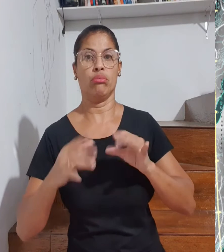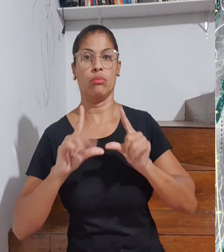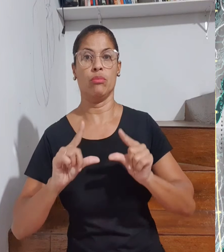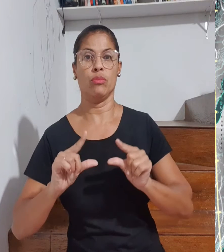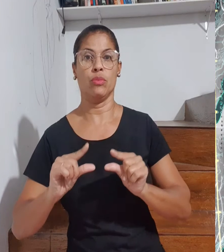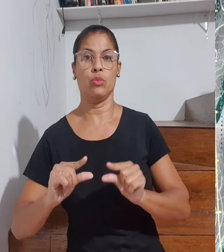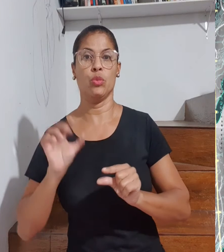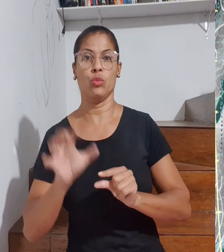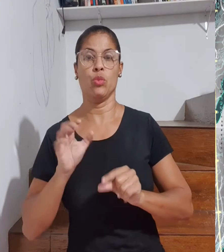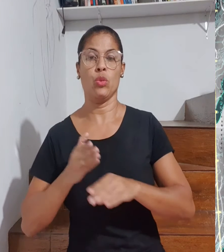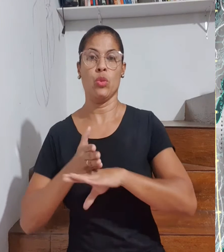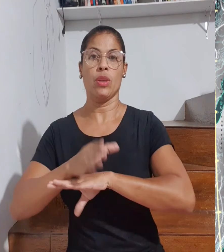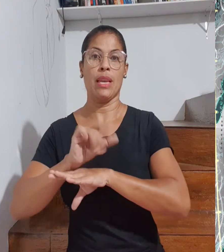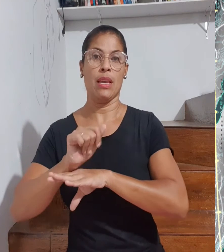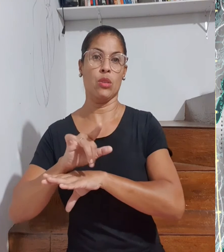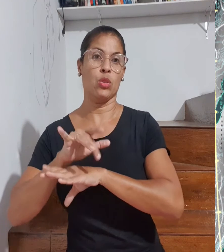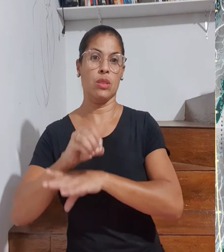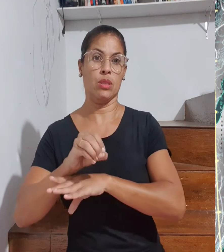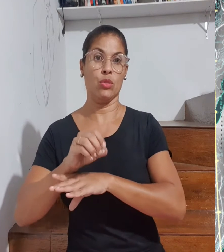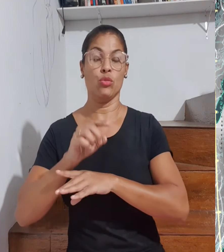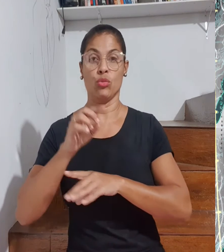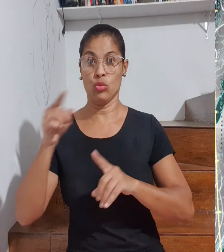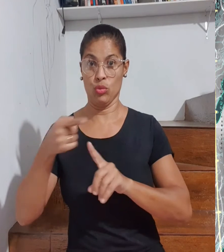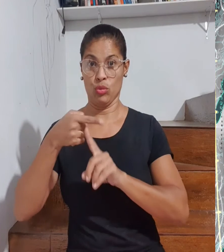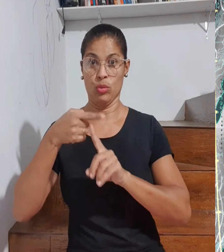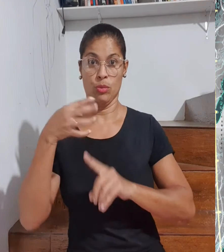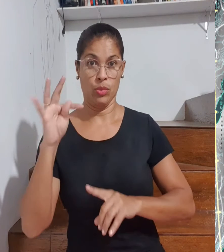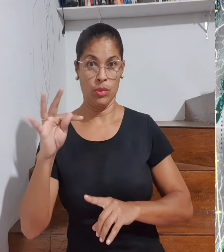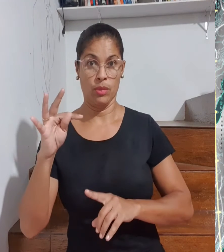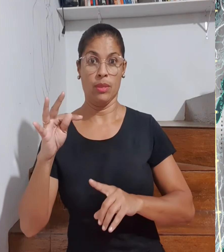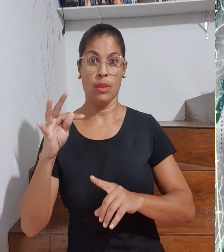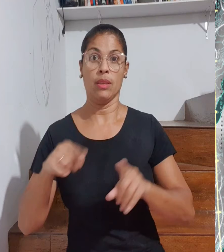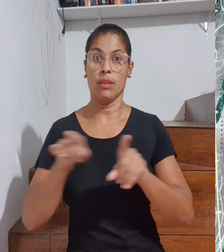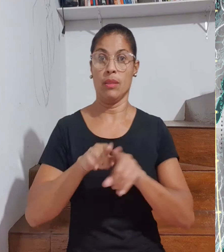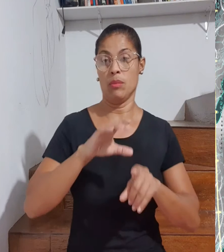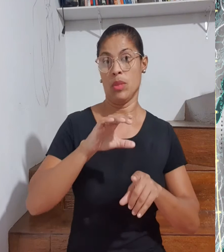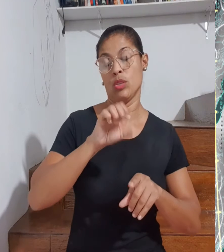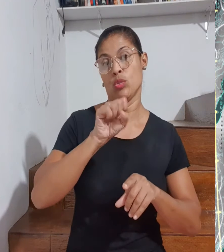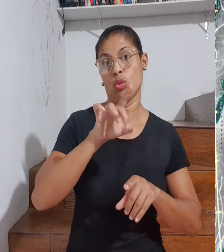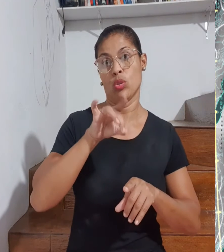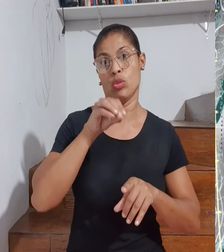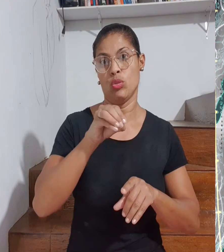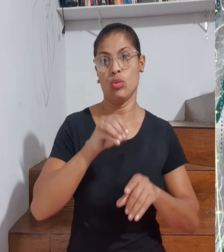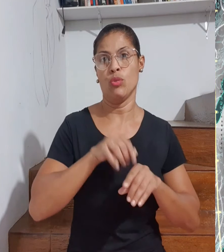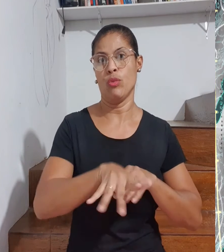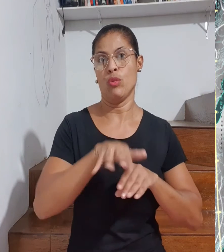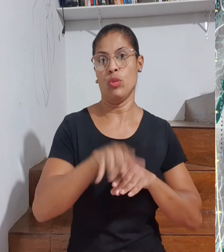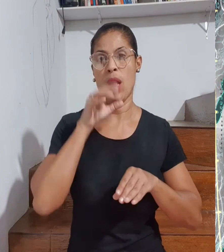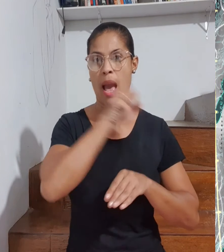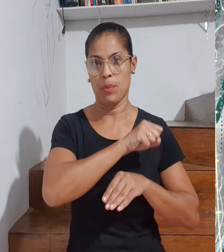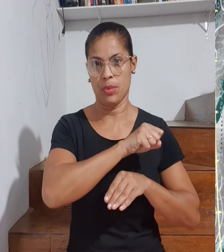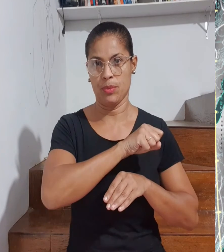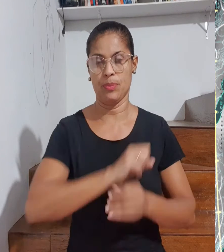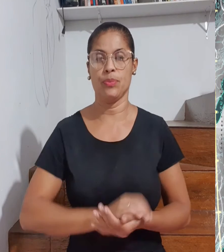agir sobre canais de cálcio, voltagem dependentes do tipo T, e canais de sódio de influxo rápido.